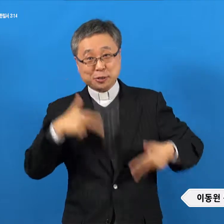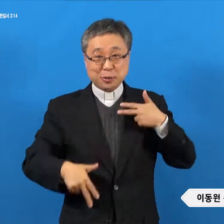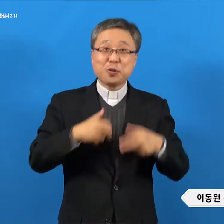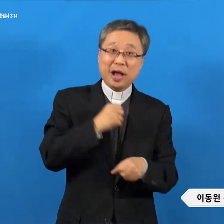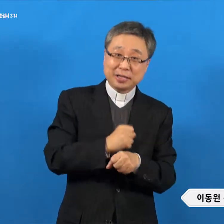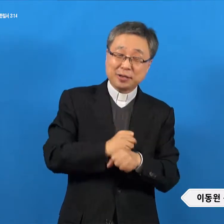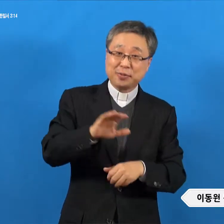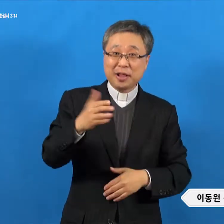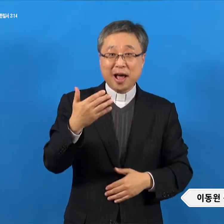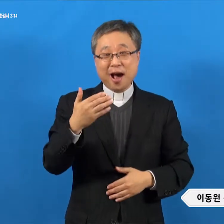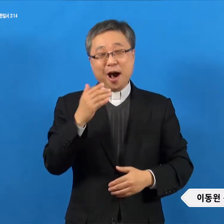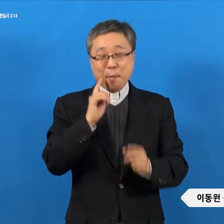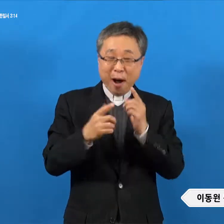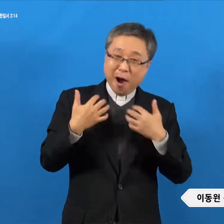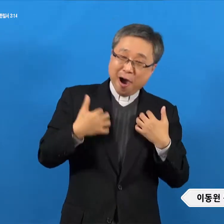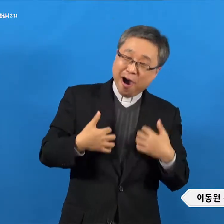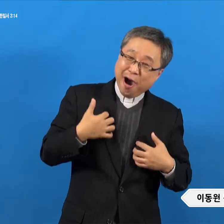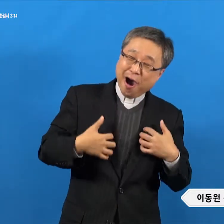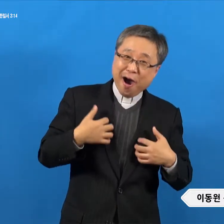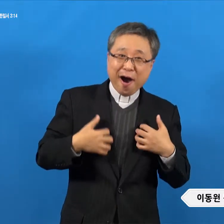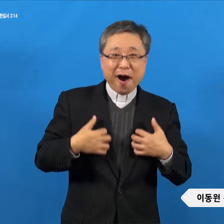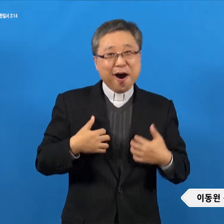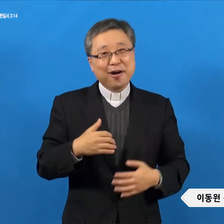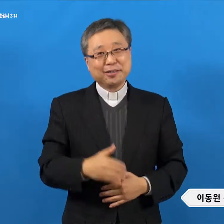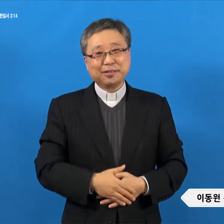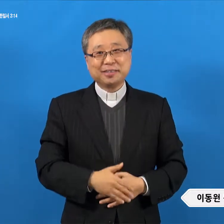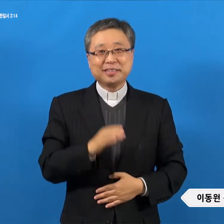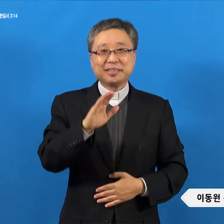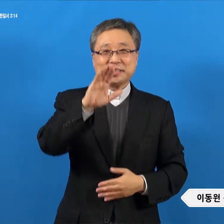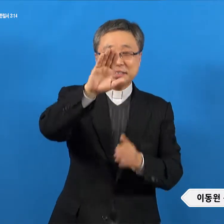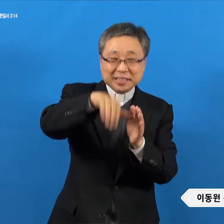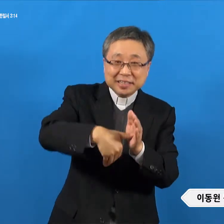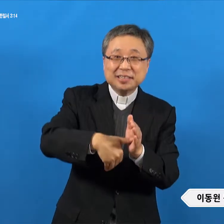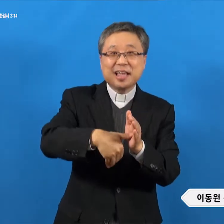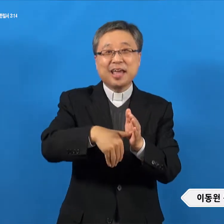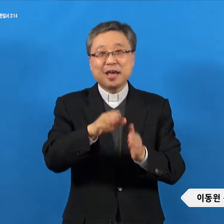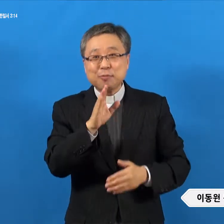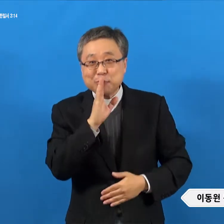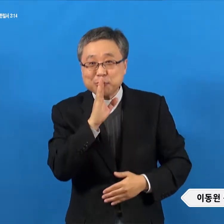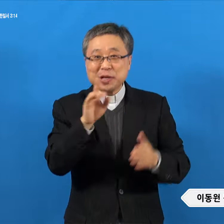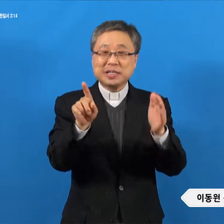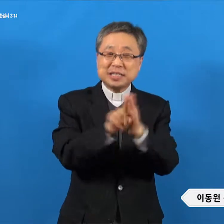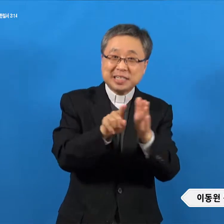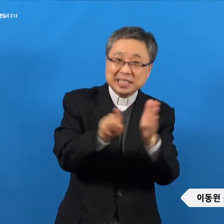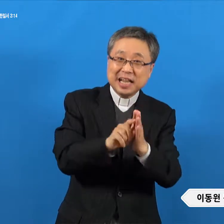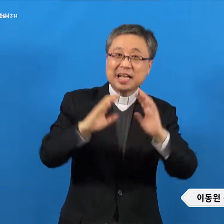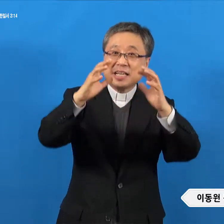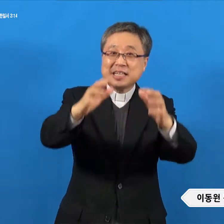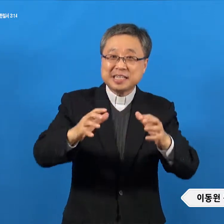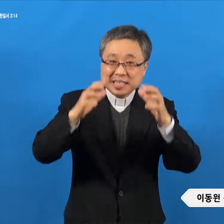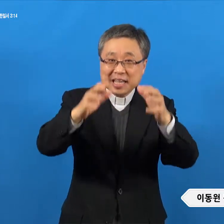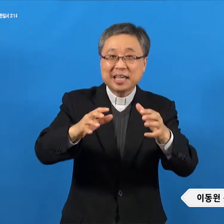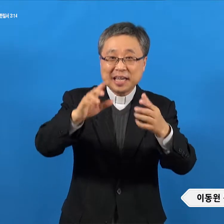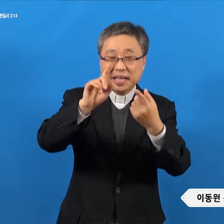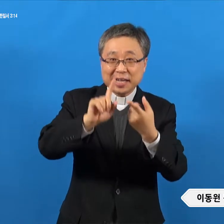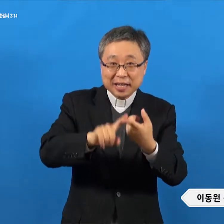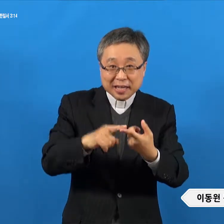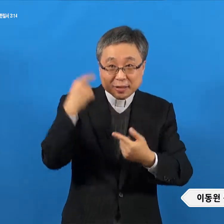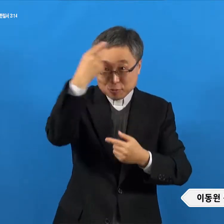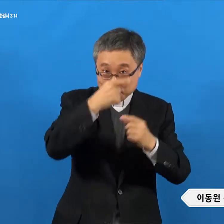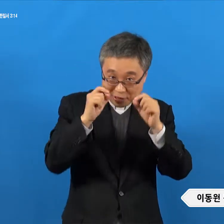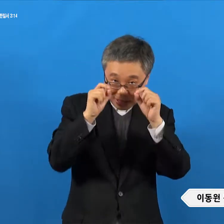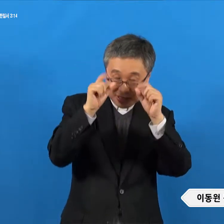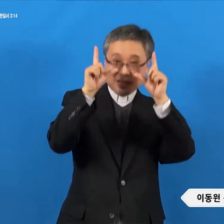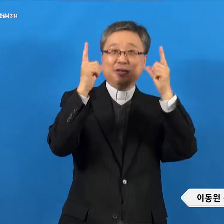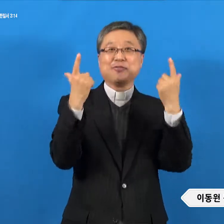즐거워하셔야 돼요. 말씀이 재밌네. 그때부터 신앙의 세계에 대한 눈이 열리는 체험이에요. 눈이 열리는